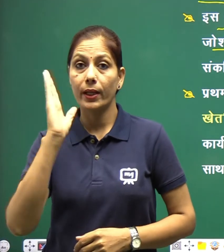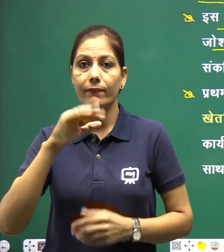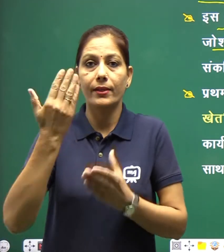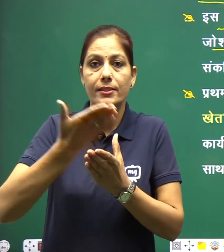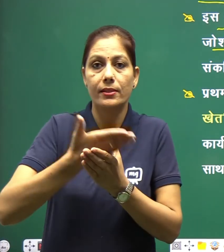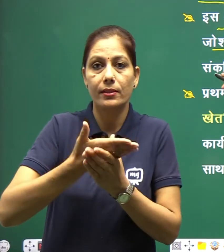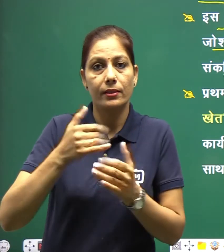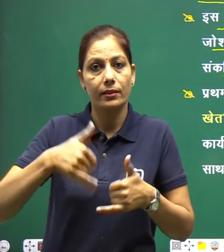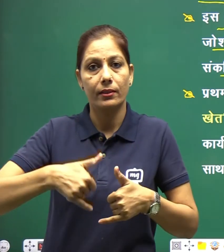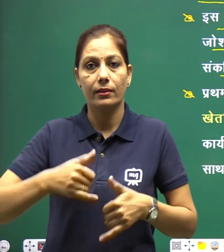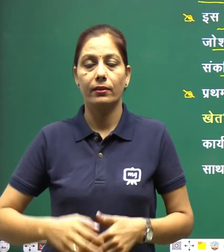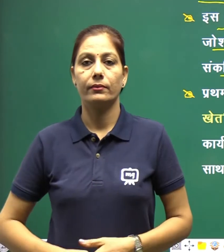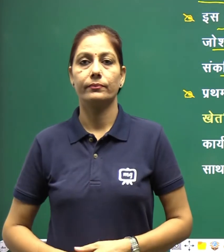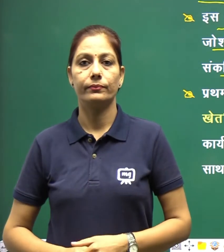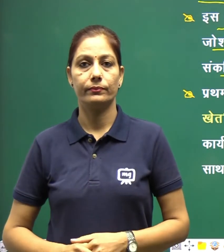है।